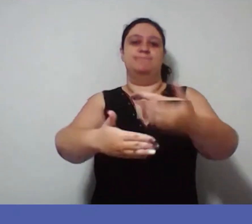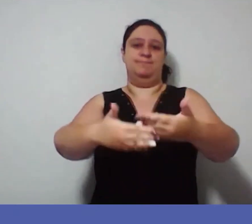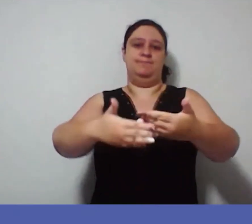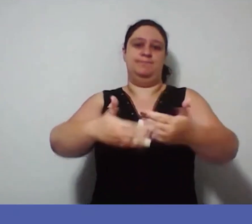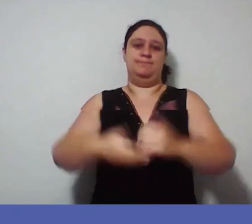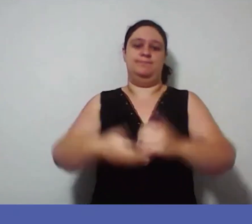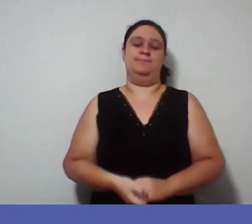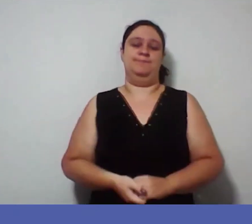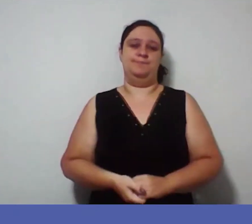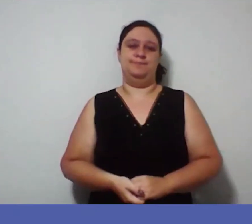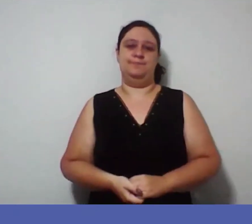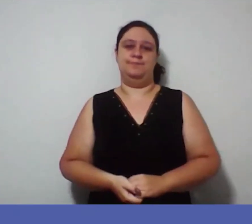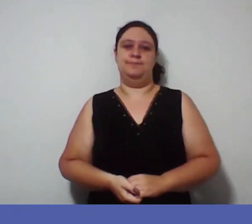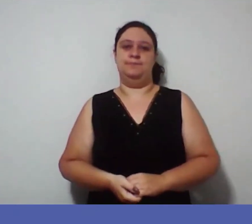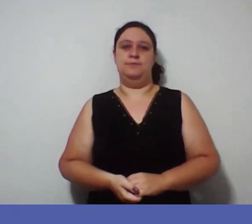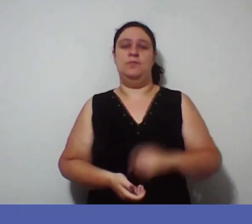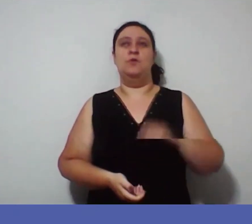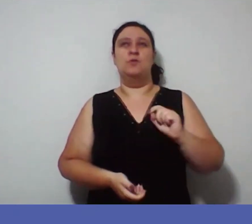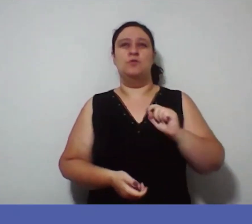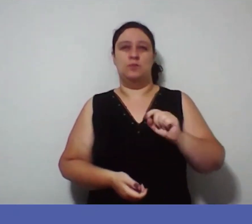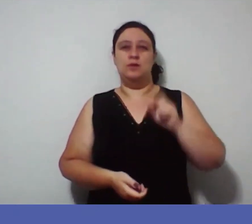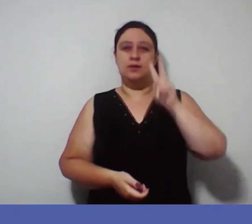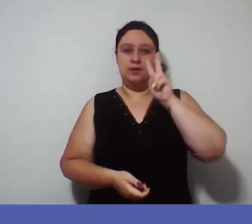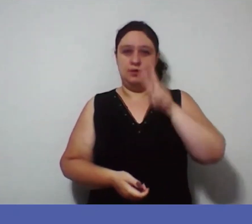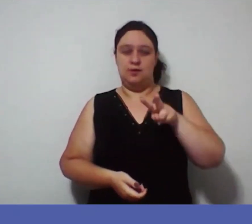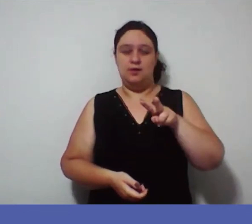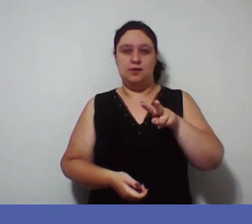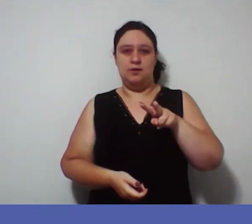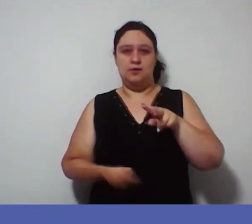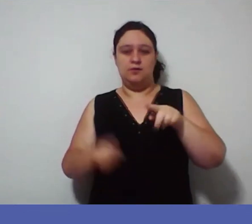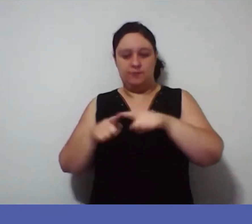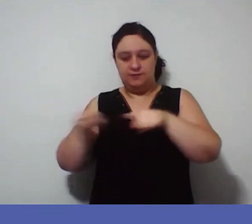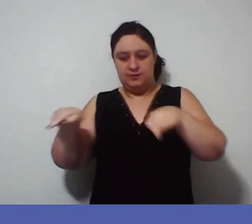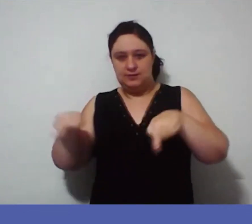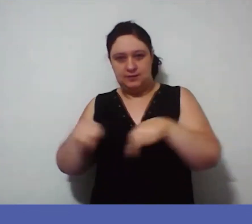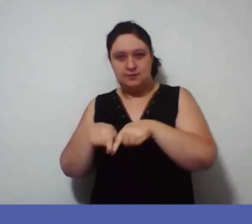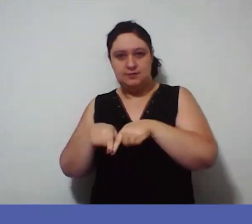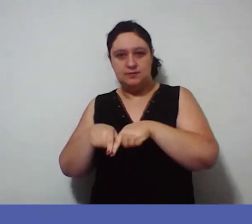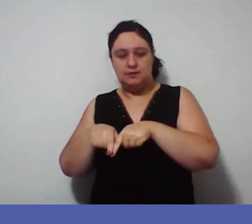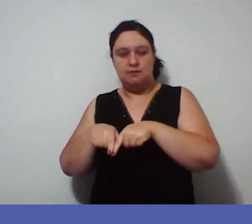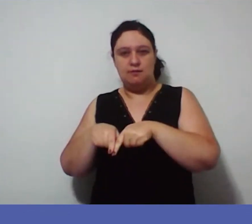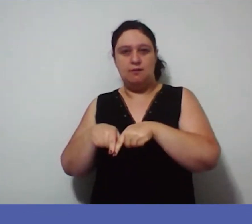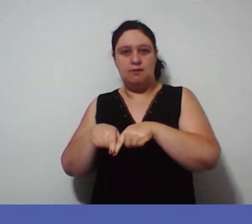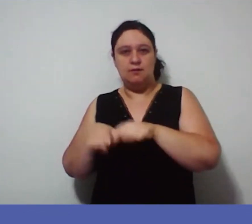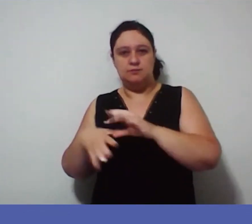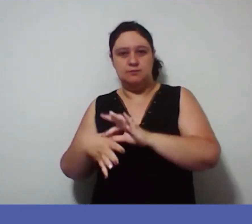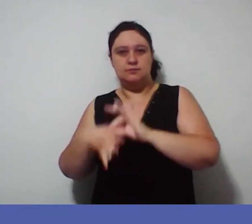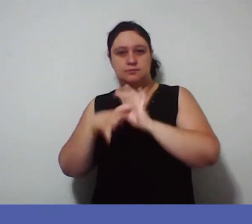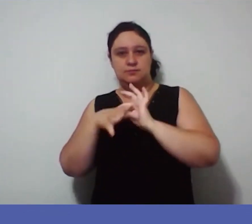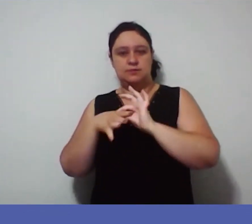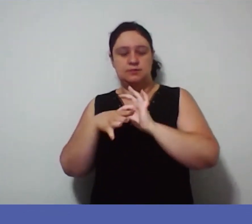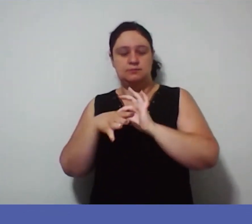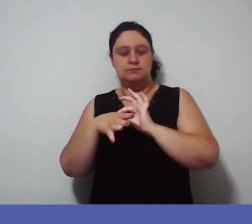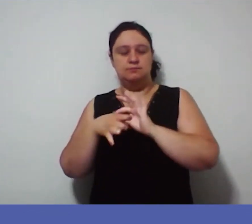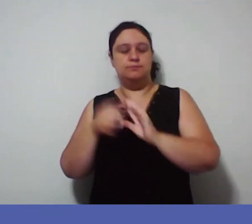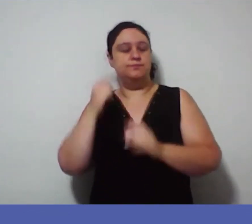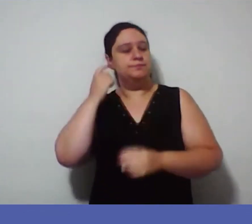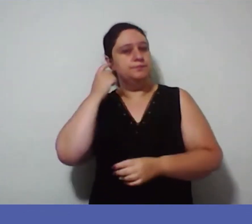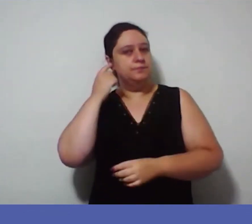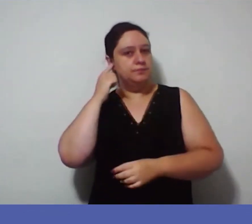Do que eu vi na sala dos cooperadores, me deu muita